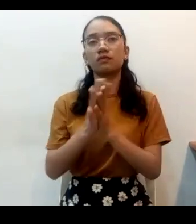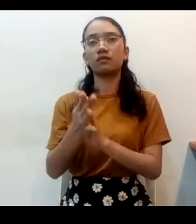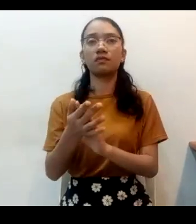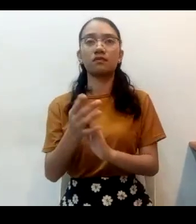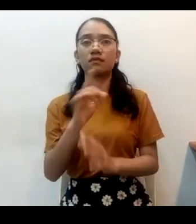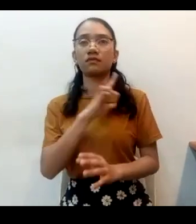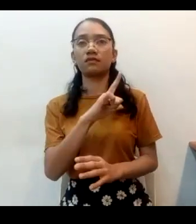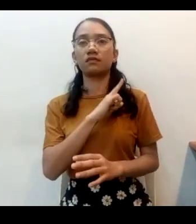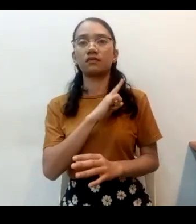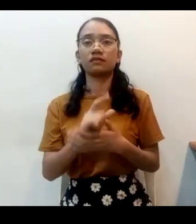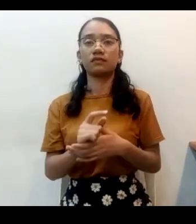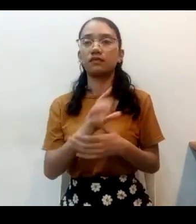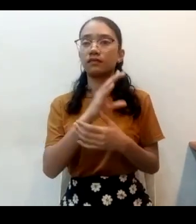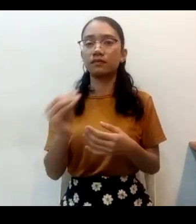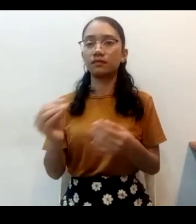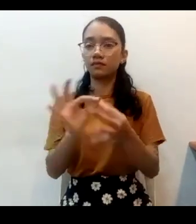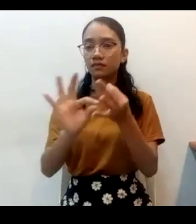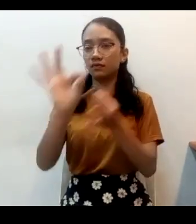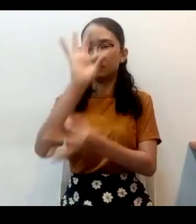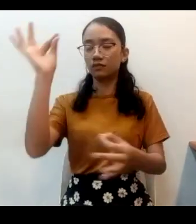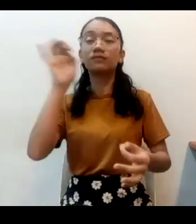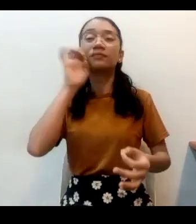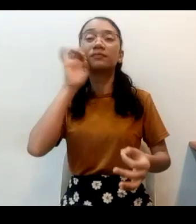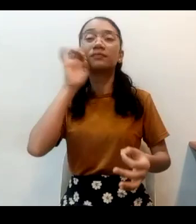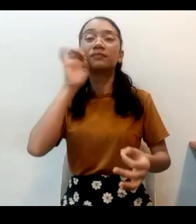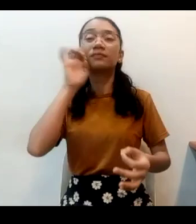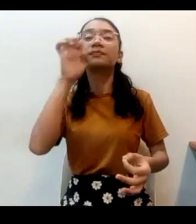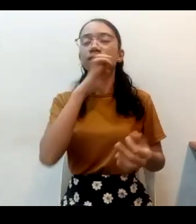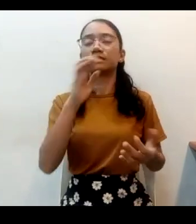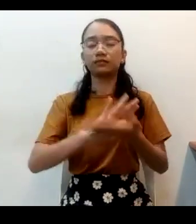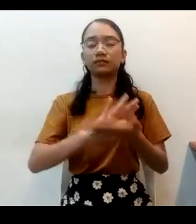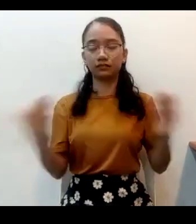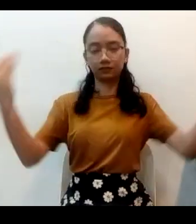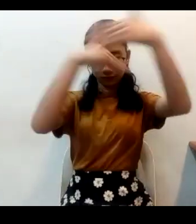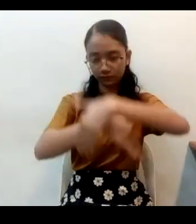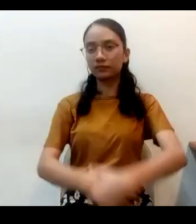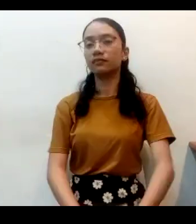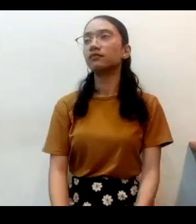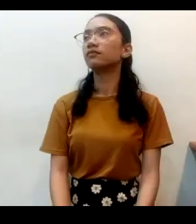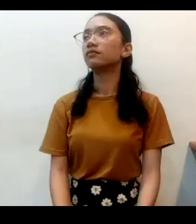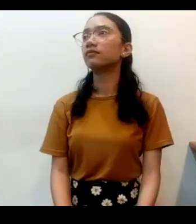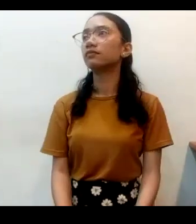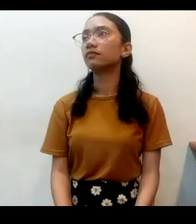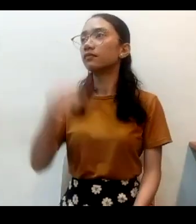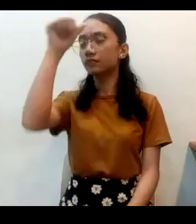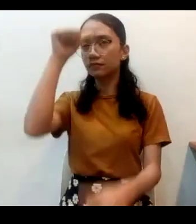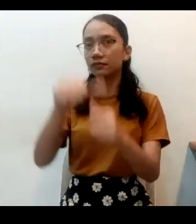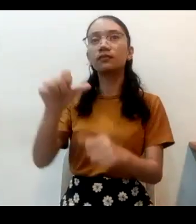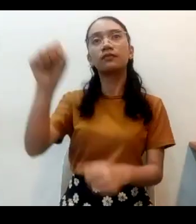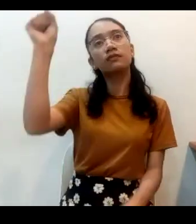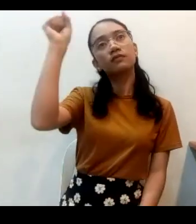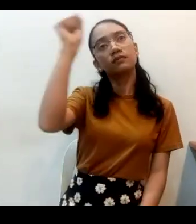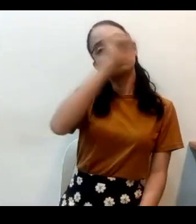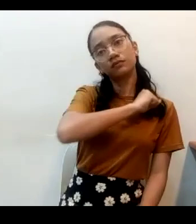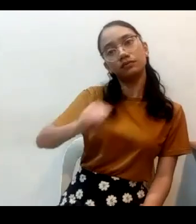eyes became dim. Kaya nga po maging yung kanyang spiritual na mata ay lumalabo. The Saul, he was